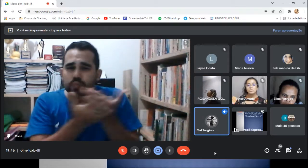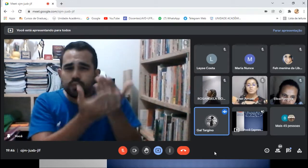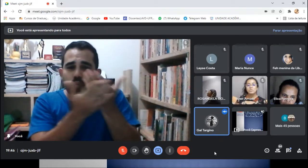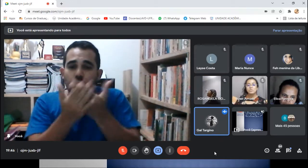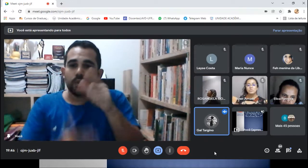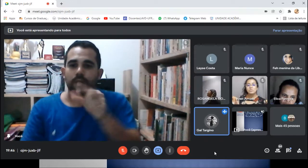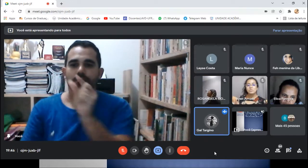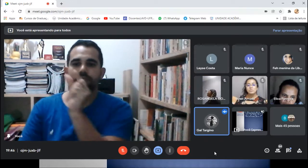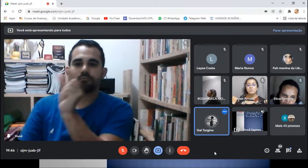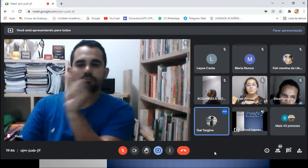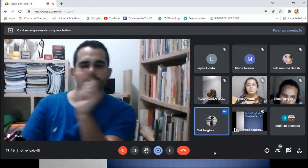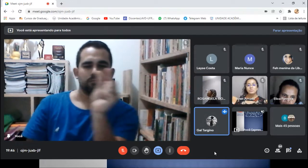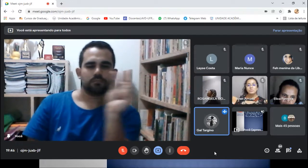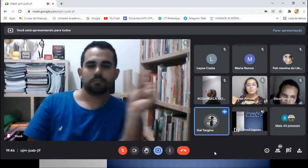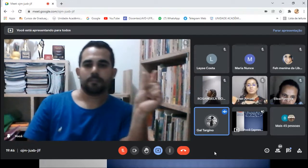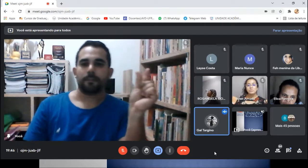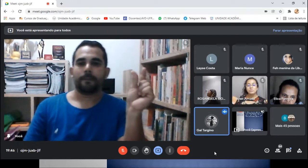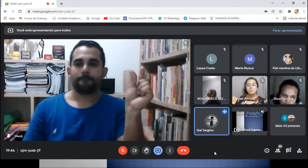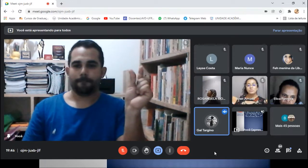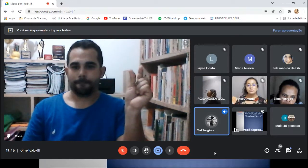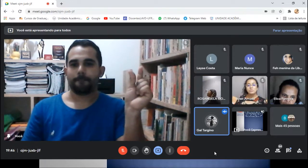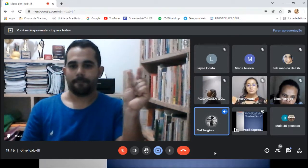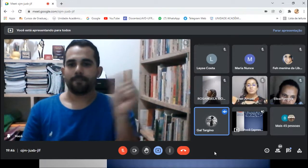sigmanologia é esse, que é o estudo dos pares mínimos.